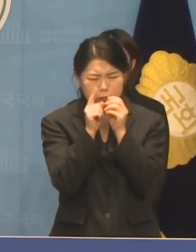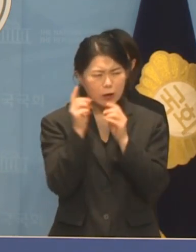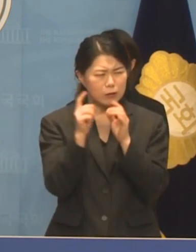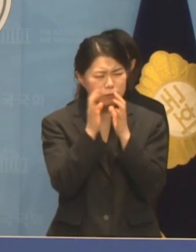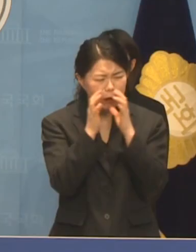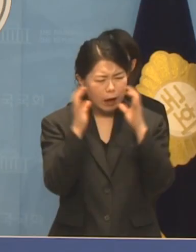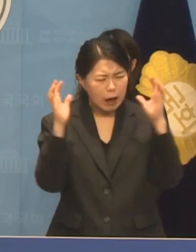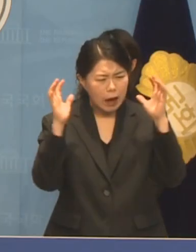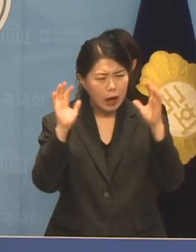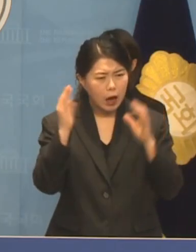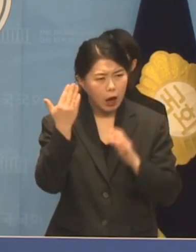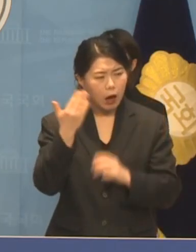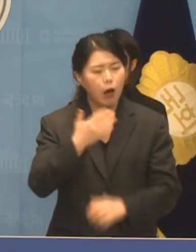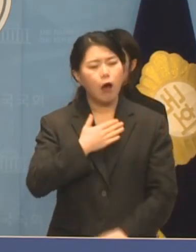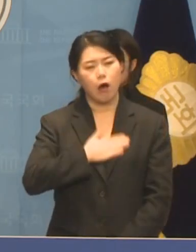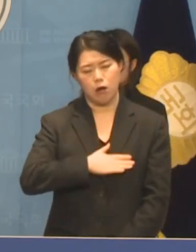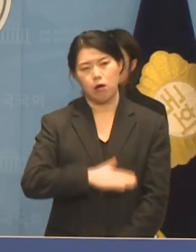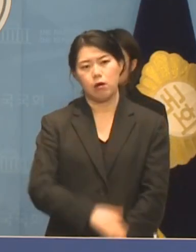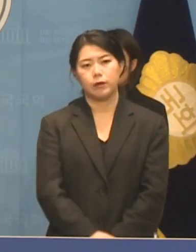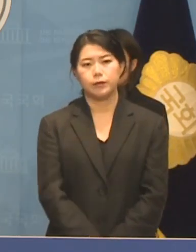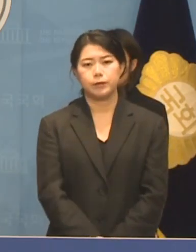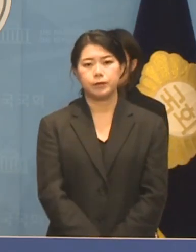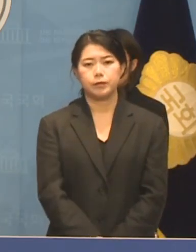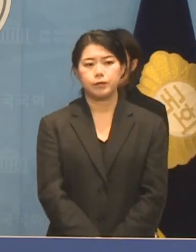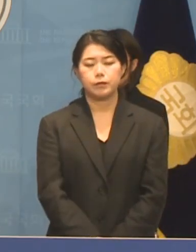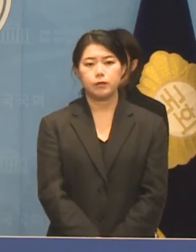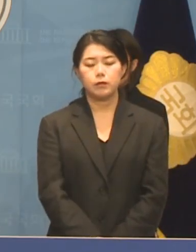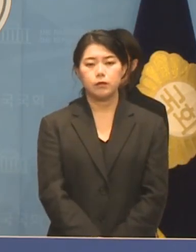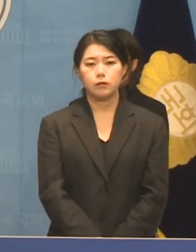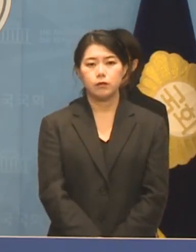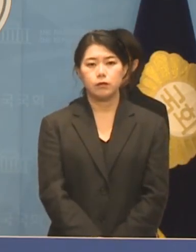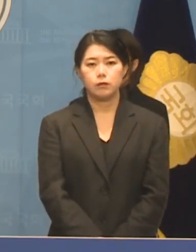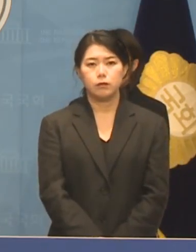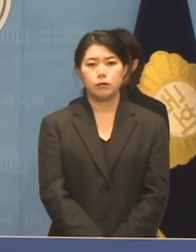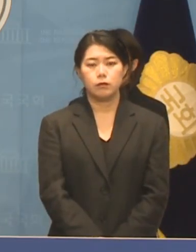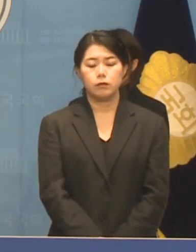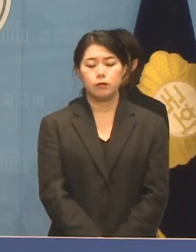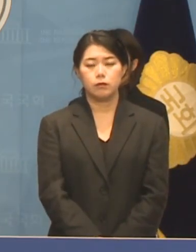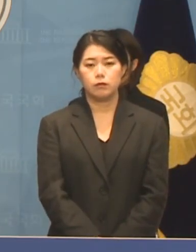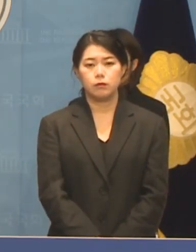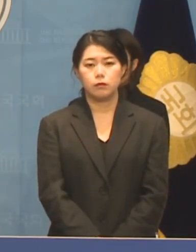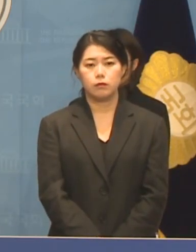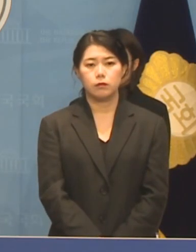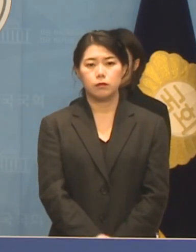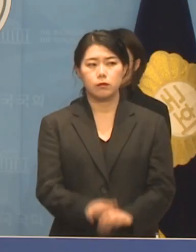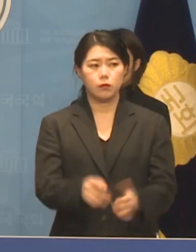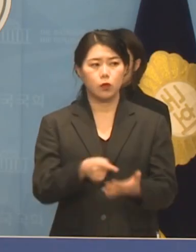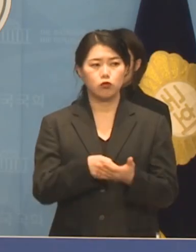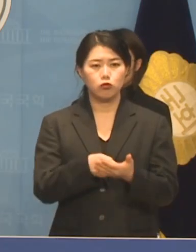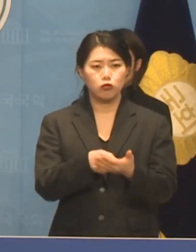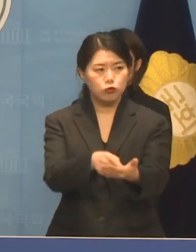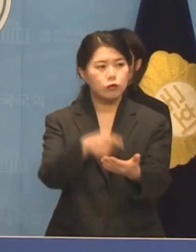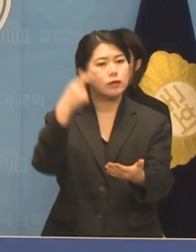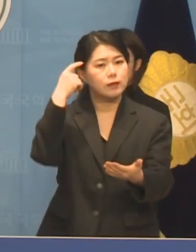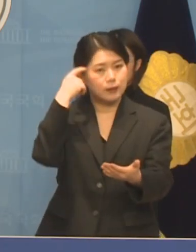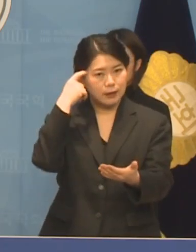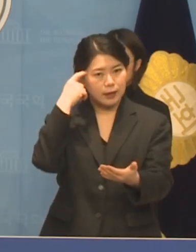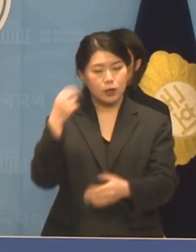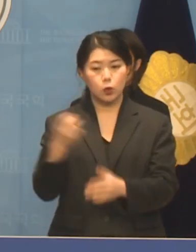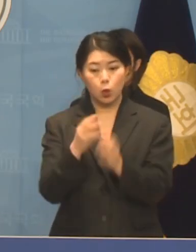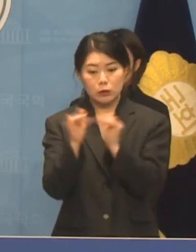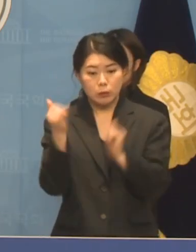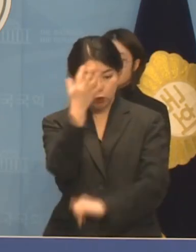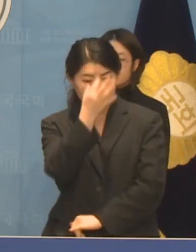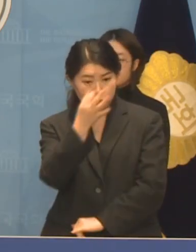알게 되었습니다. 어떻게 보면은 이 추구하는 가치나 또 후원하는